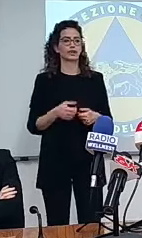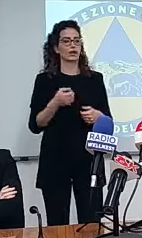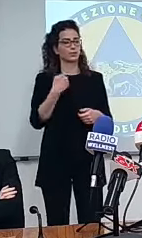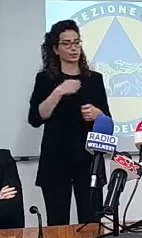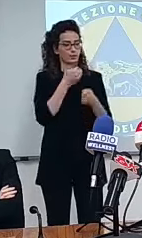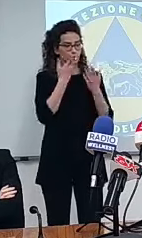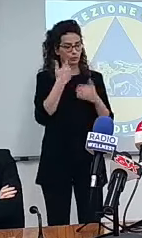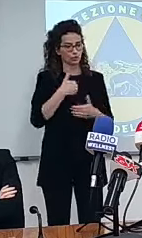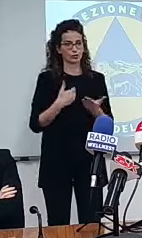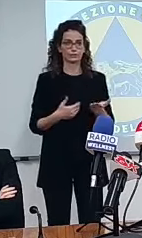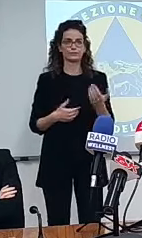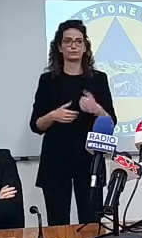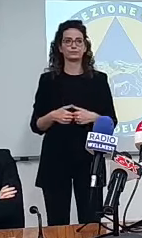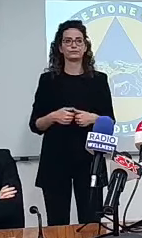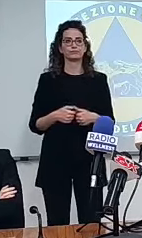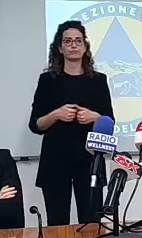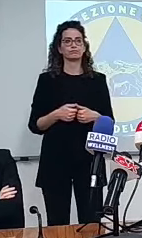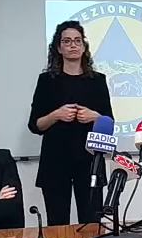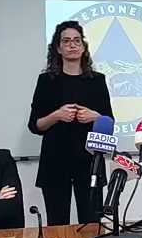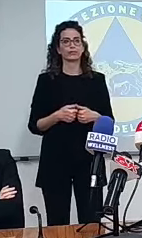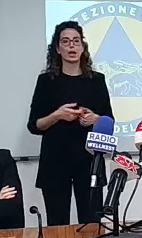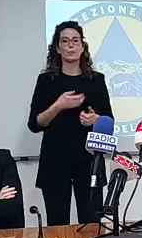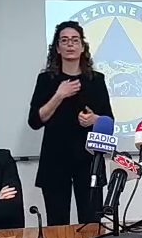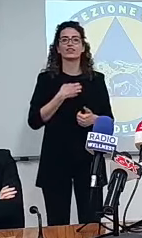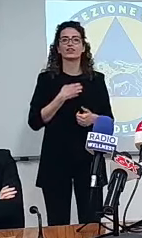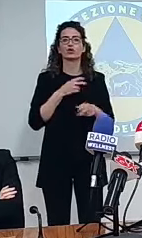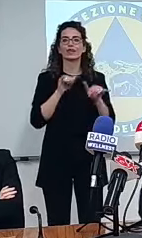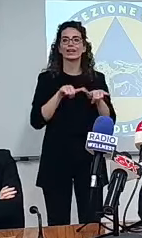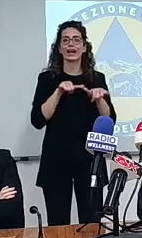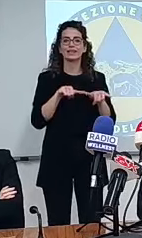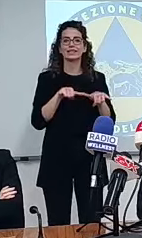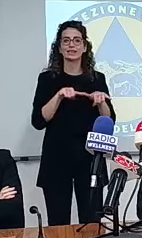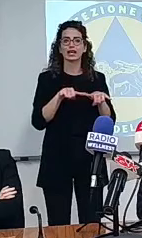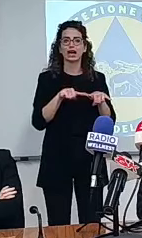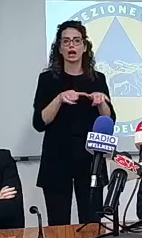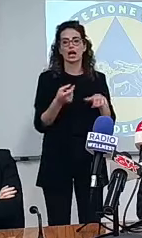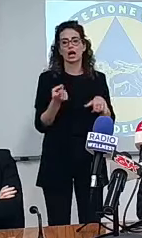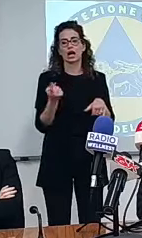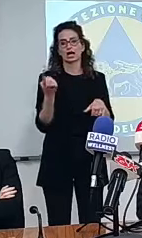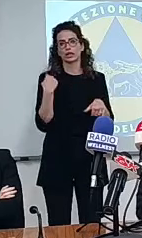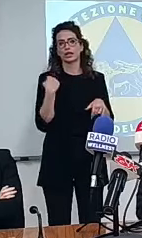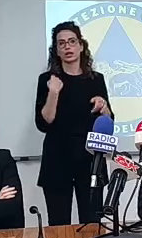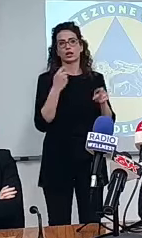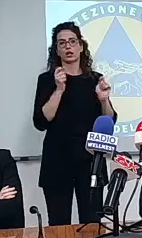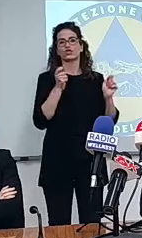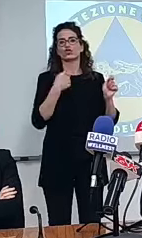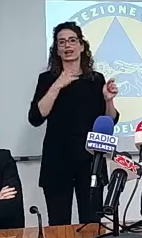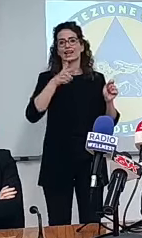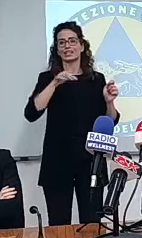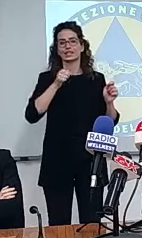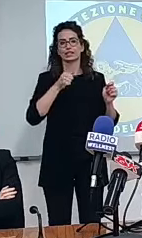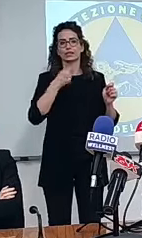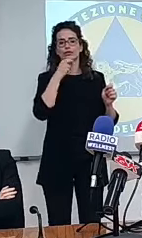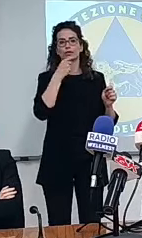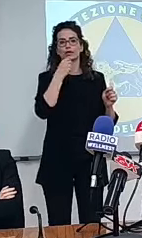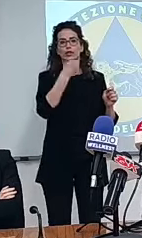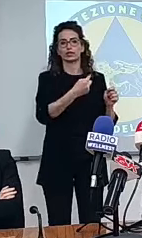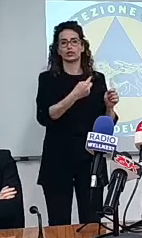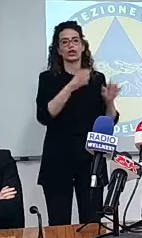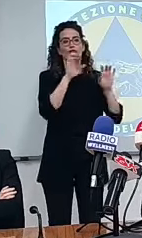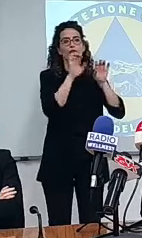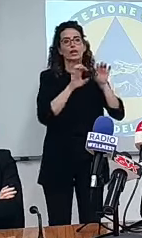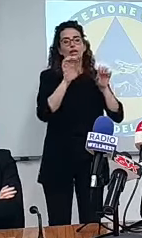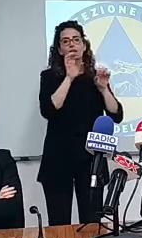Presidente, buongiorno. Buongiorno. Il prefetto di Venezia oggi, ieri su Oggi sul Gazzettino, abbiamo pubblicato il suo appello, chiede alla Regione se